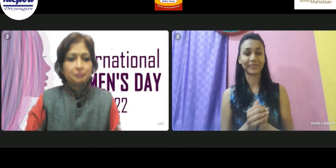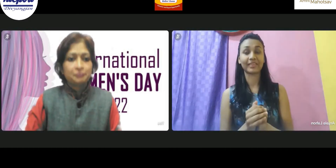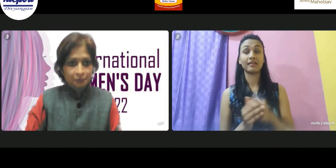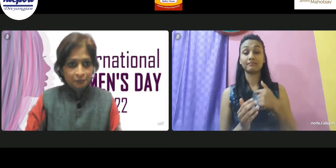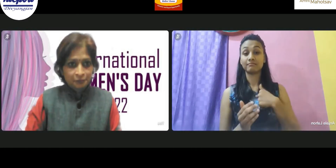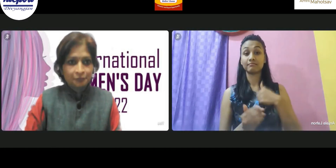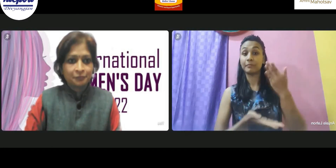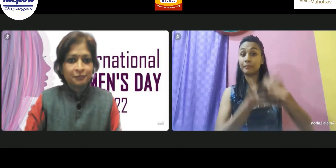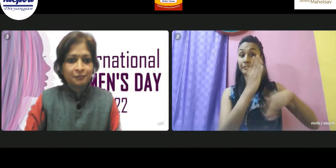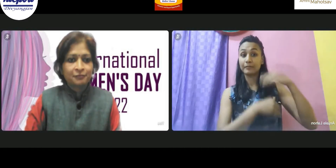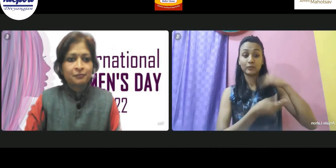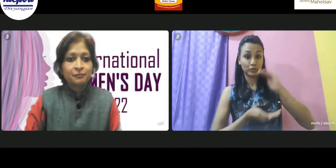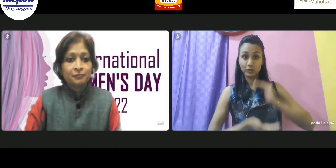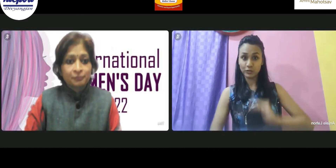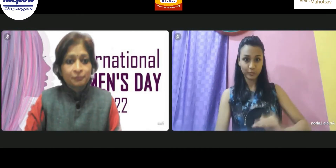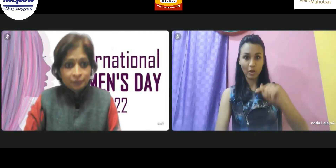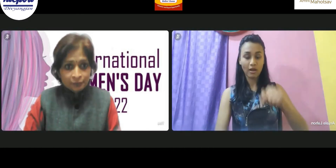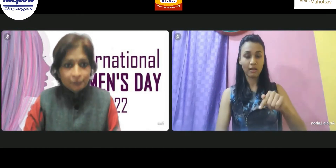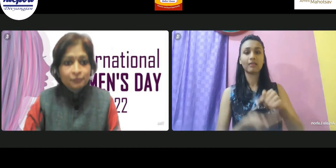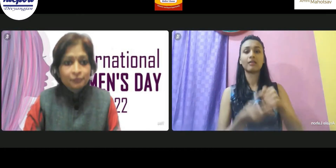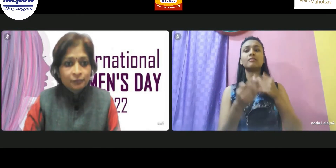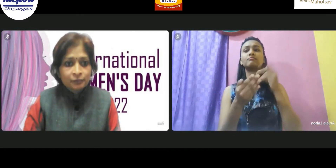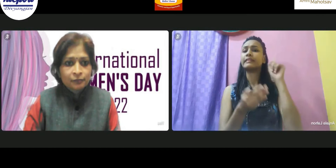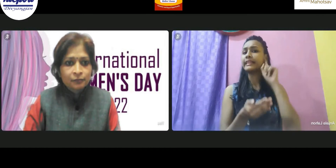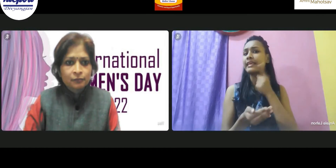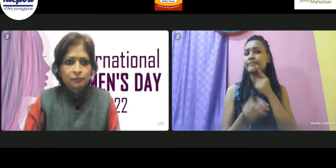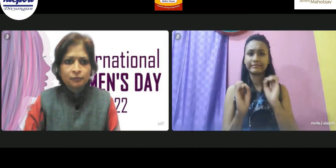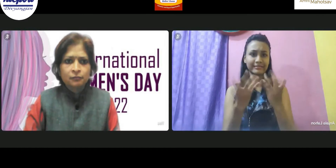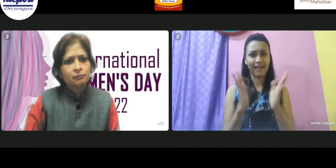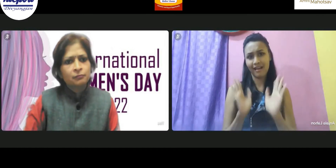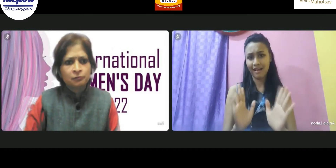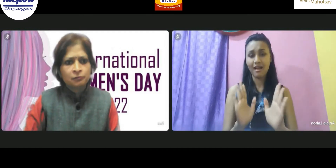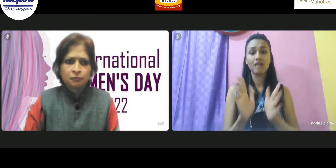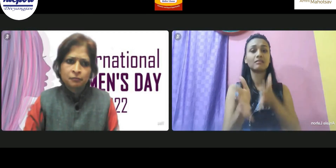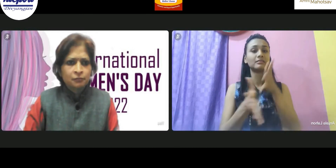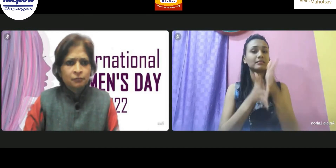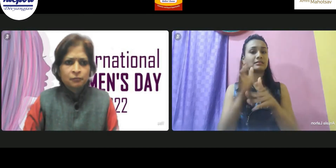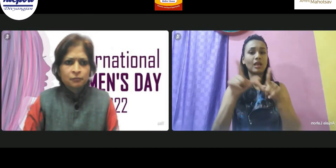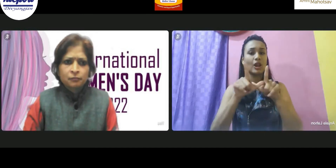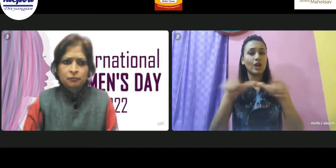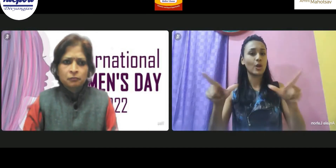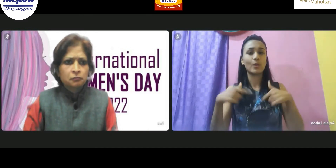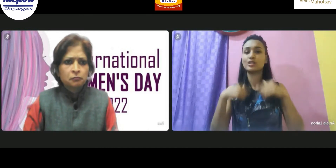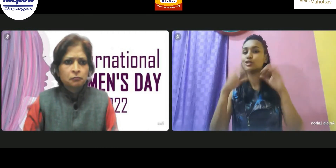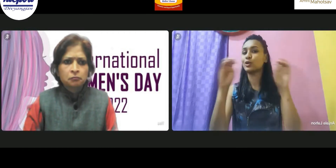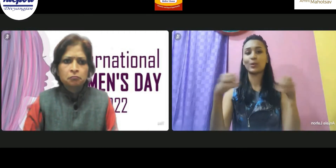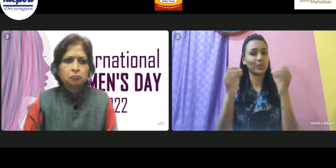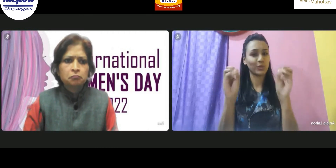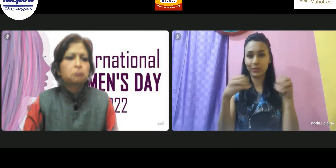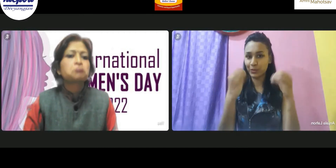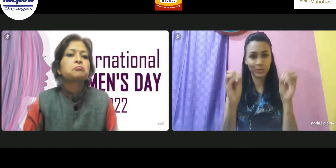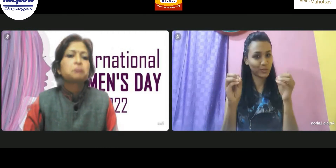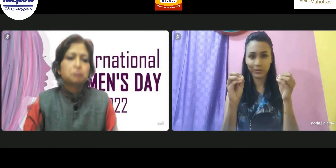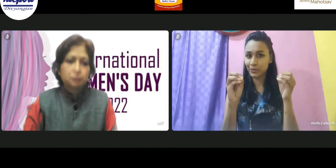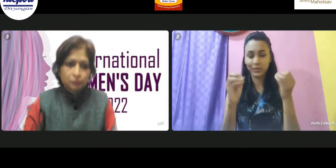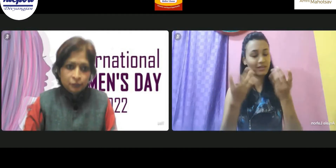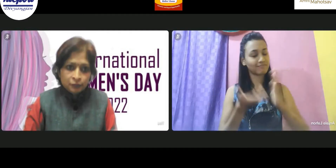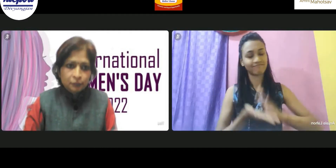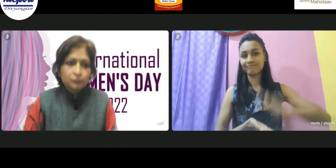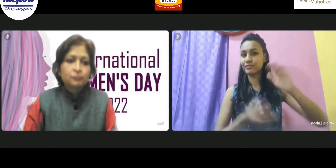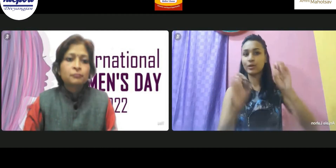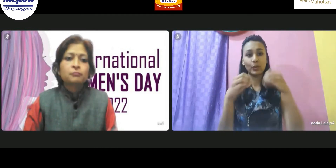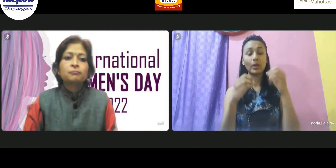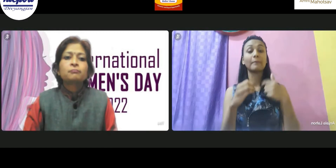मैं आपको बताती हूँ, जब मैं छोटी थी और जब मुझे बधिरता हुई तो मुझे साइन लैंग्वेज बिल्कुल भी नहीं आती